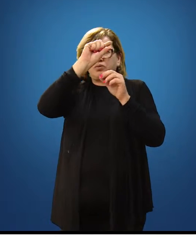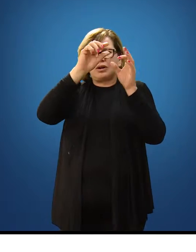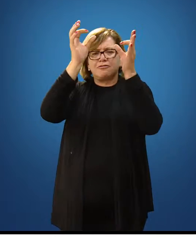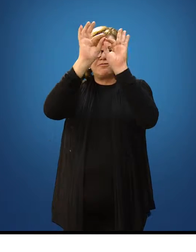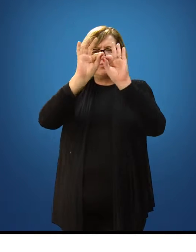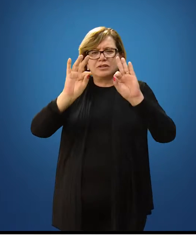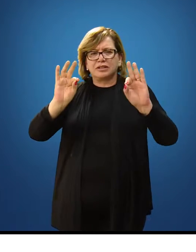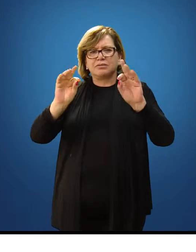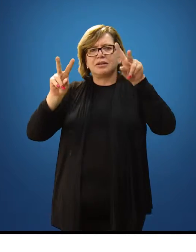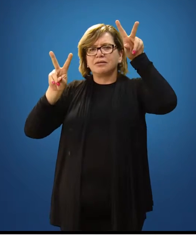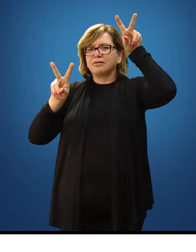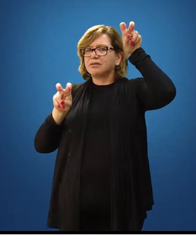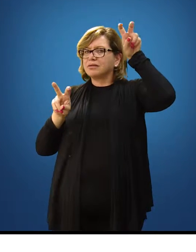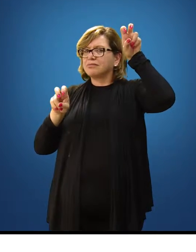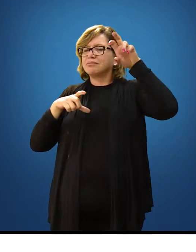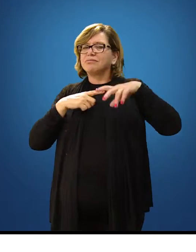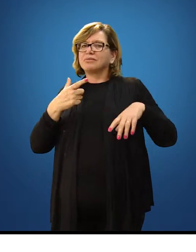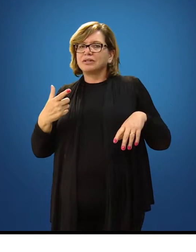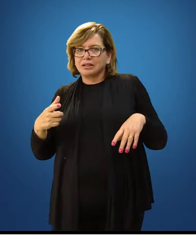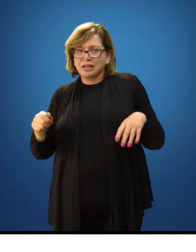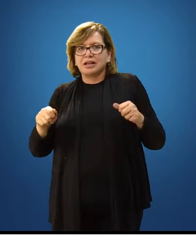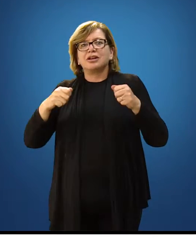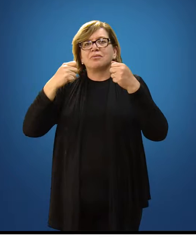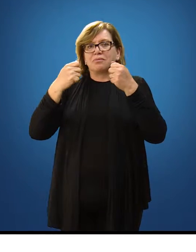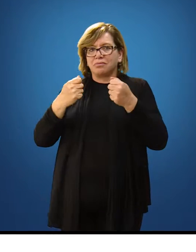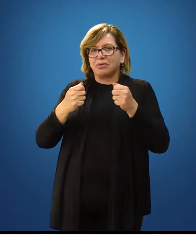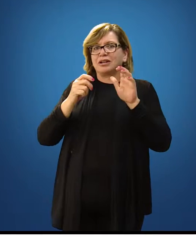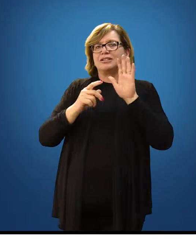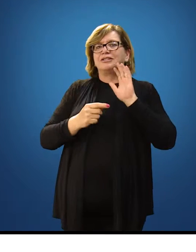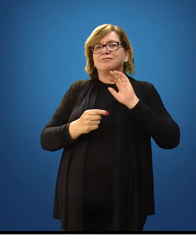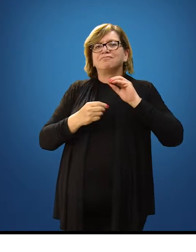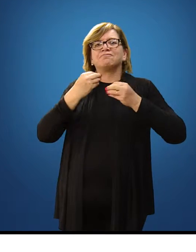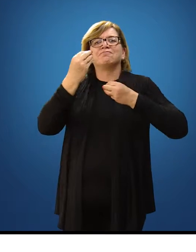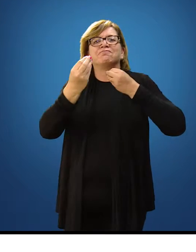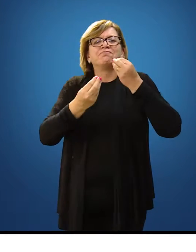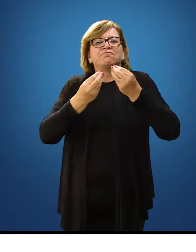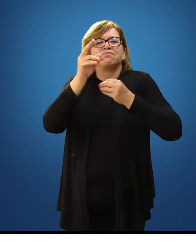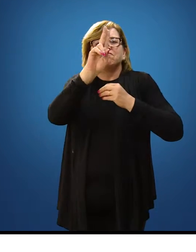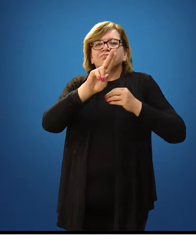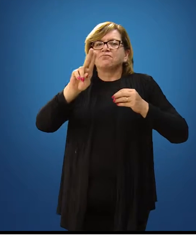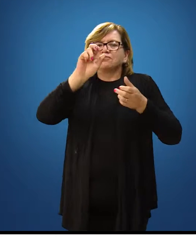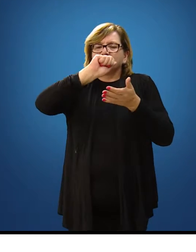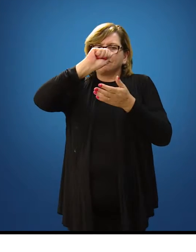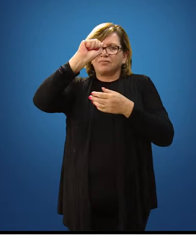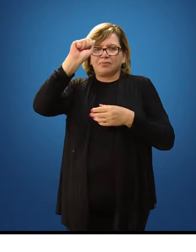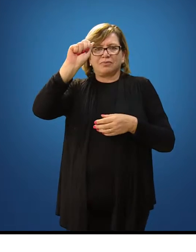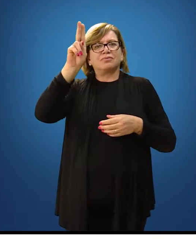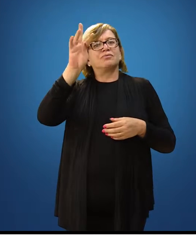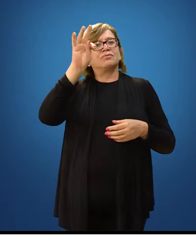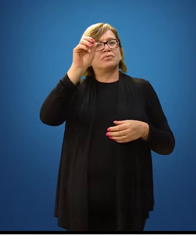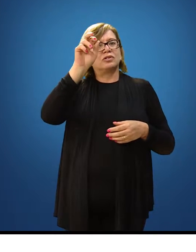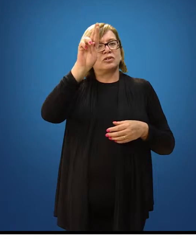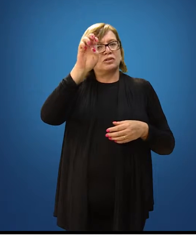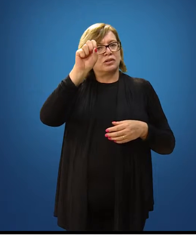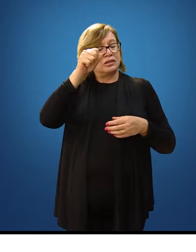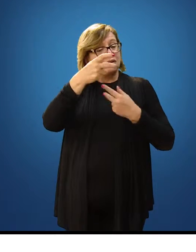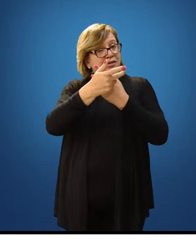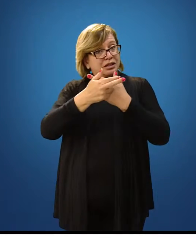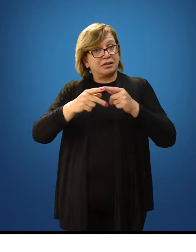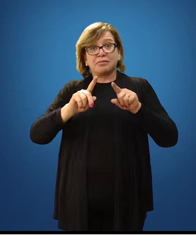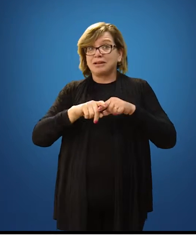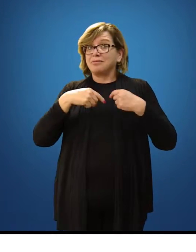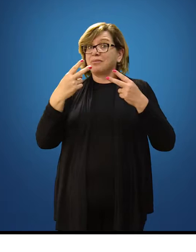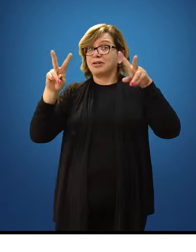tem citações, pode fazer referência a autores, mas não citá-los, E aí, de forma breve, tem que conter